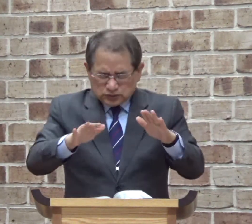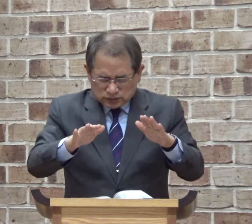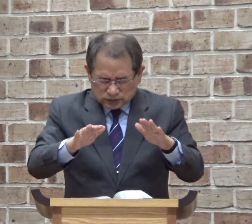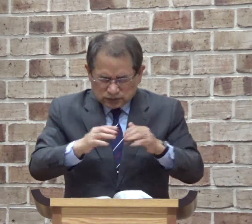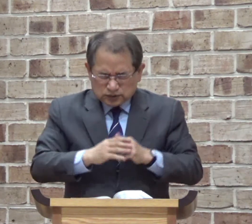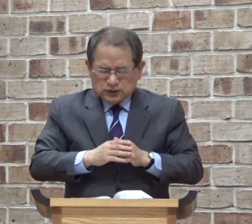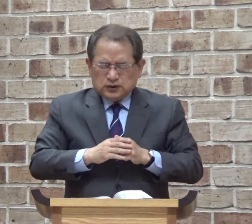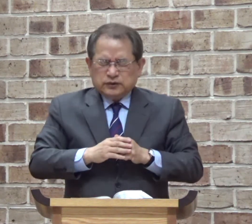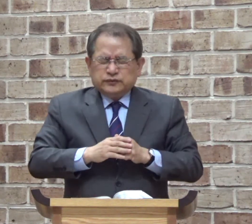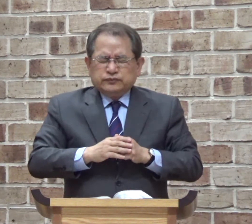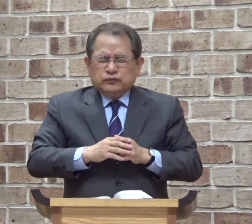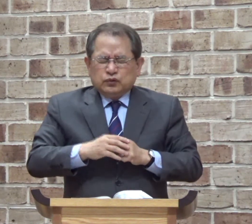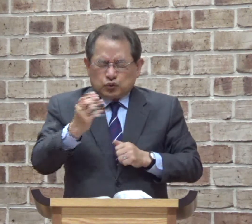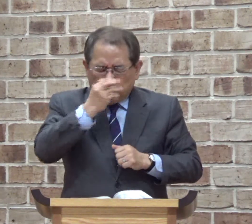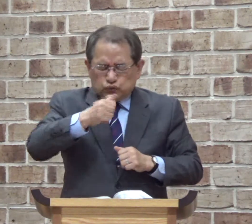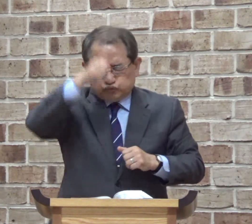모여 예배드리며